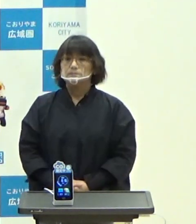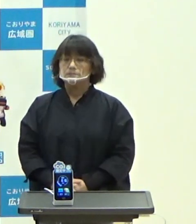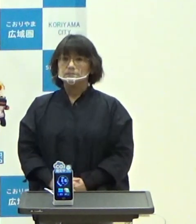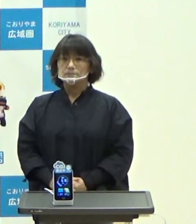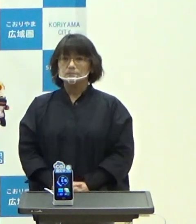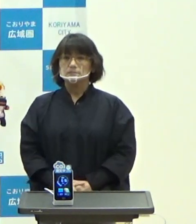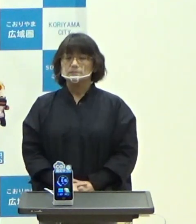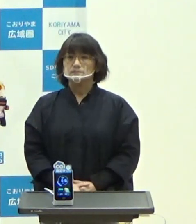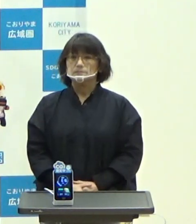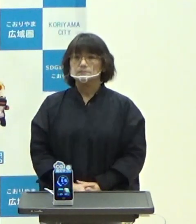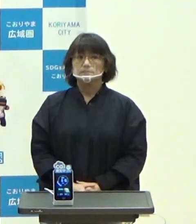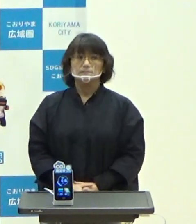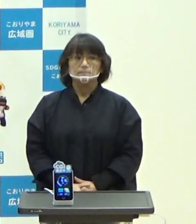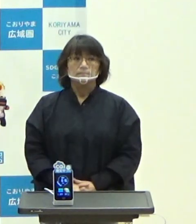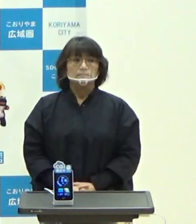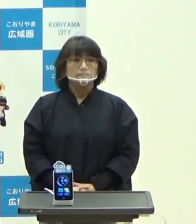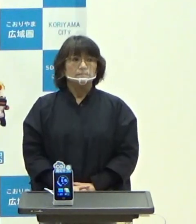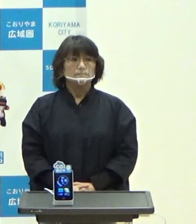よろしいでしょうか。